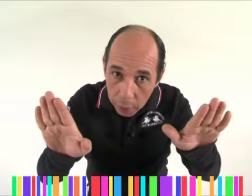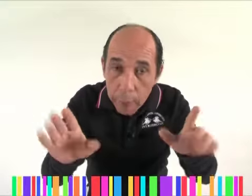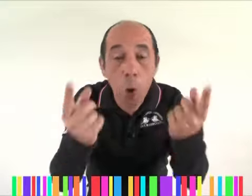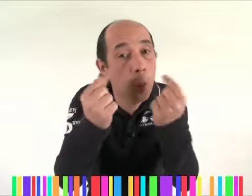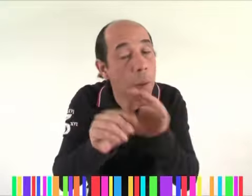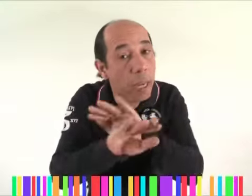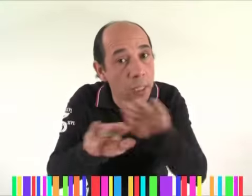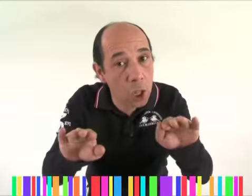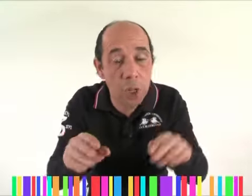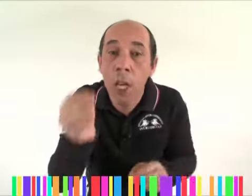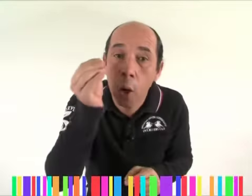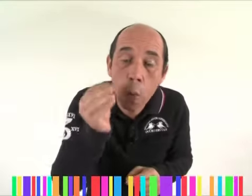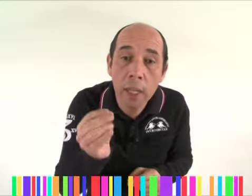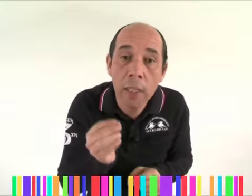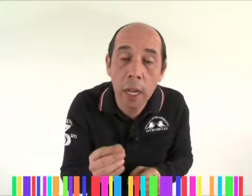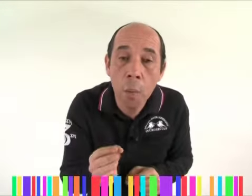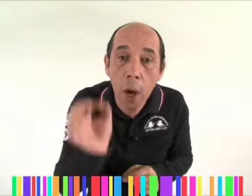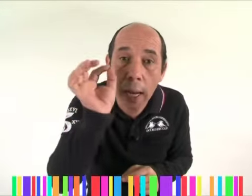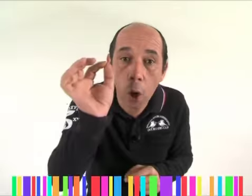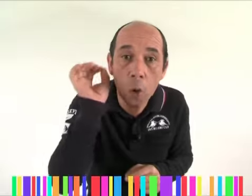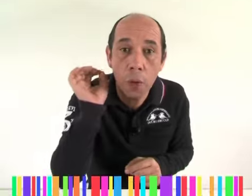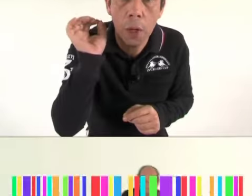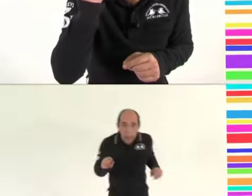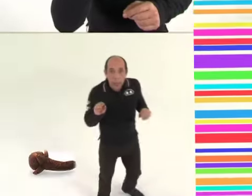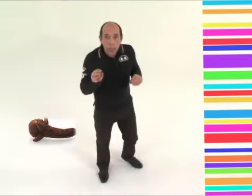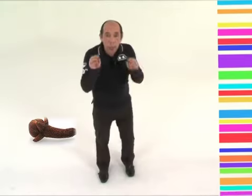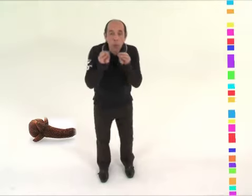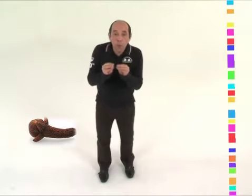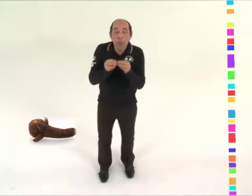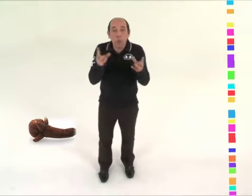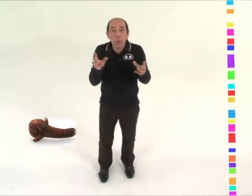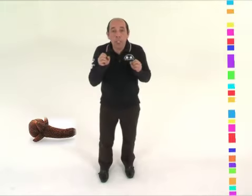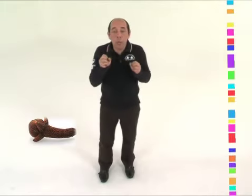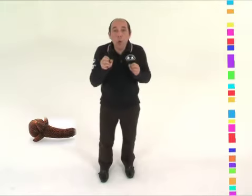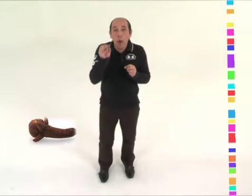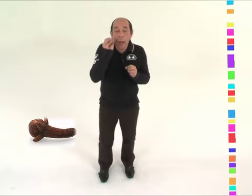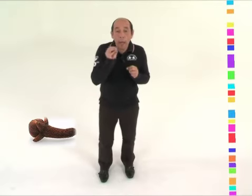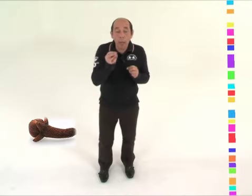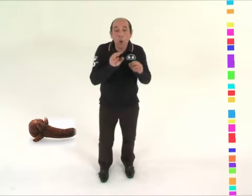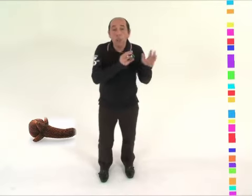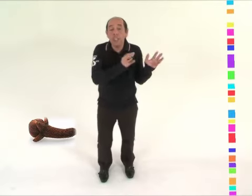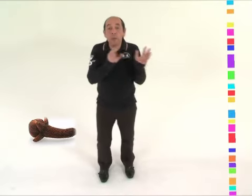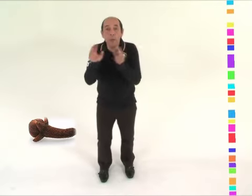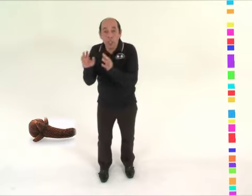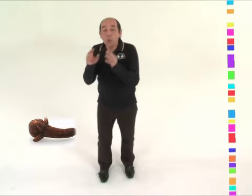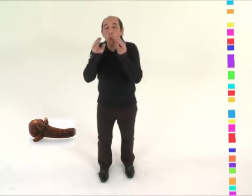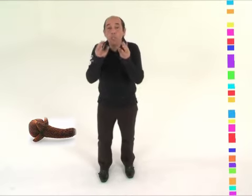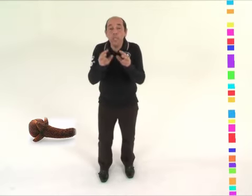مغربيه والمغرب ما كينتجهاش اليوم غادي نتكلموا على القرنفل القرنفل اللي الموضوع ديالنا اليوم راه غنلقاوه في كثير من المجالات وكثير